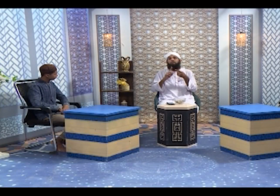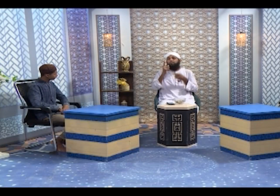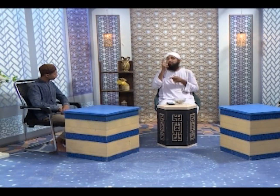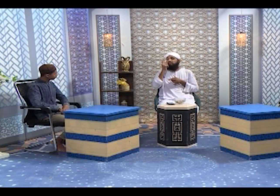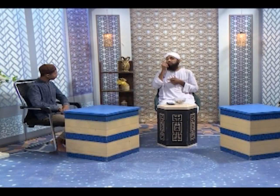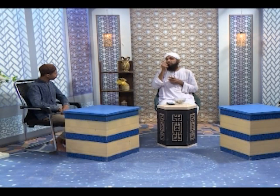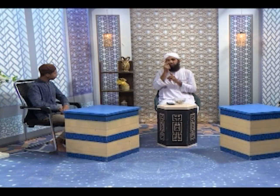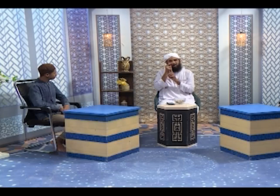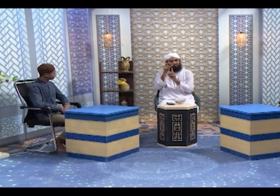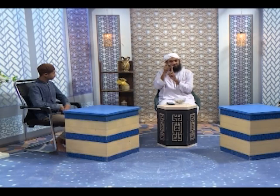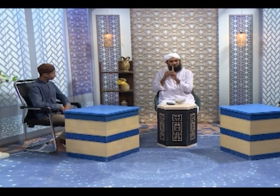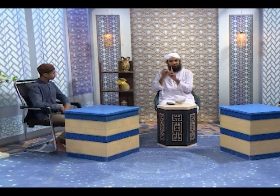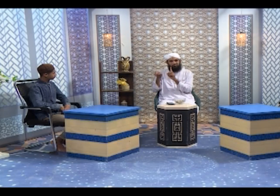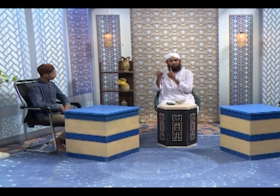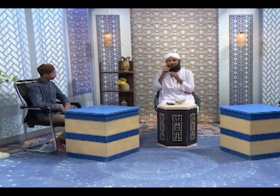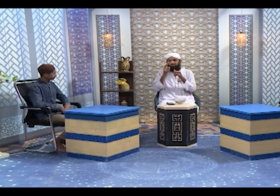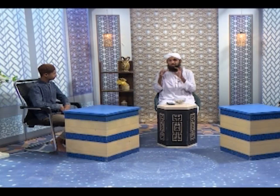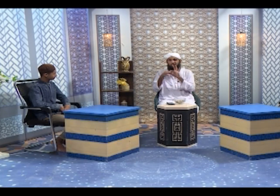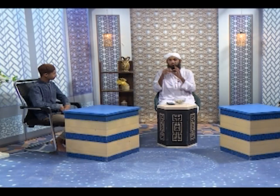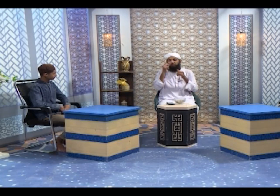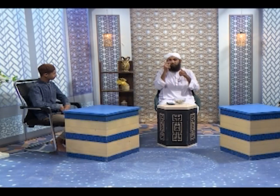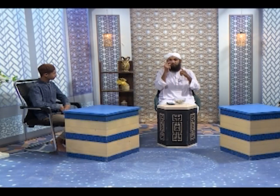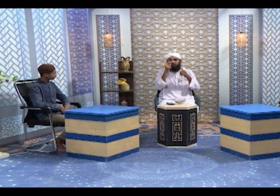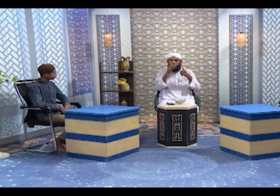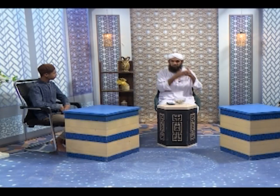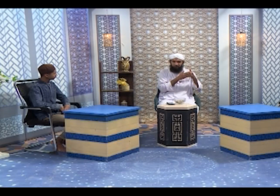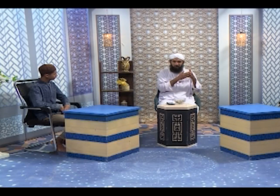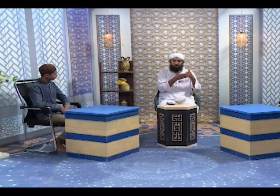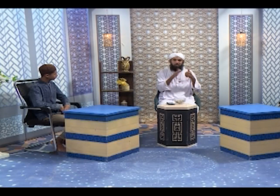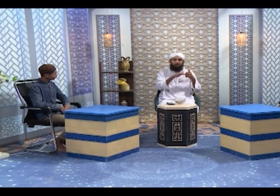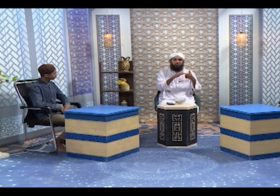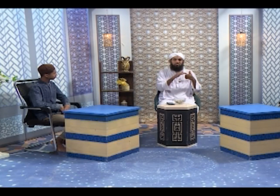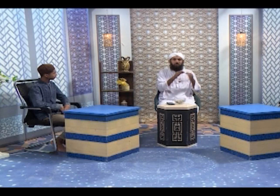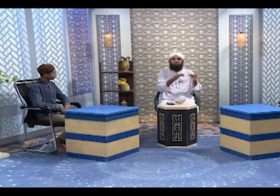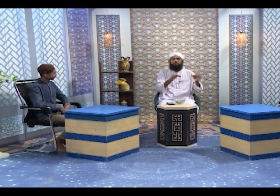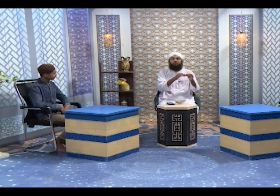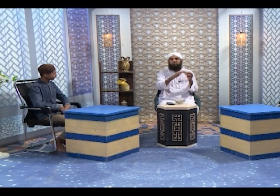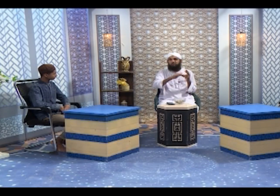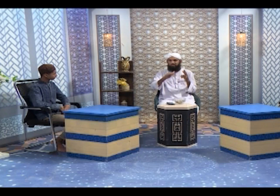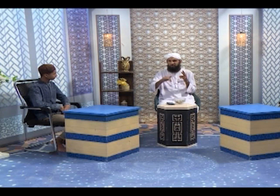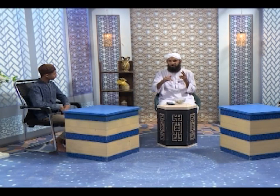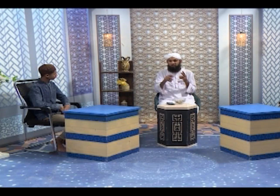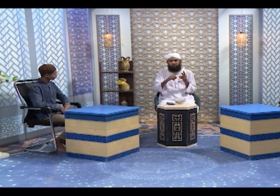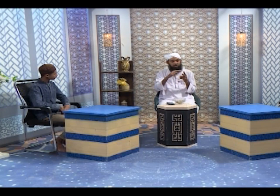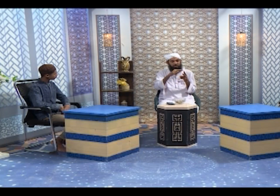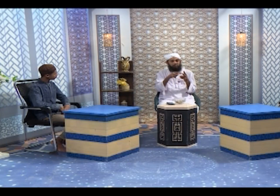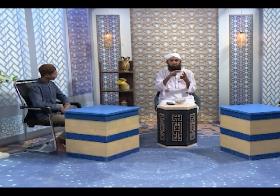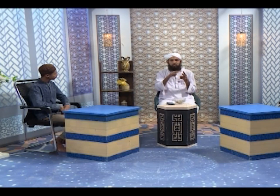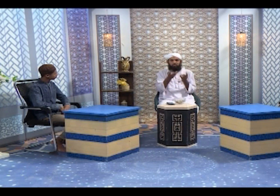رکھنے والوں میں پہلے اس کی زوجہ اور اس کی اولاد ہے، یہ سب یعنی بیوی بچے قیامت میں اللہ پاک کی بارگاہ میں عرض کریں گے،